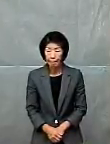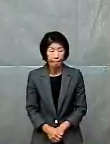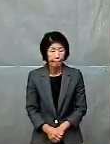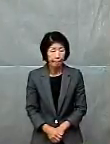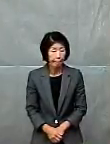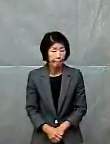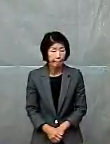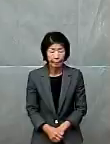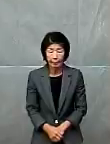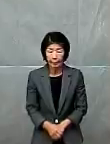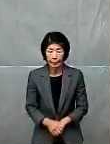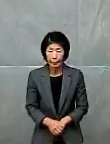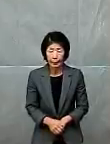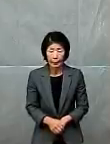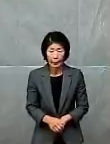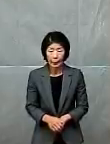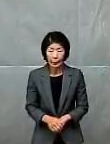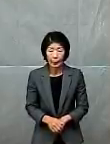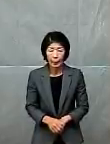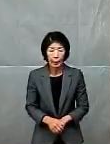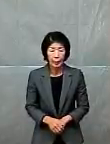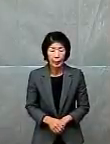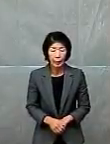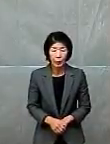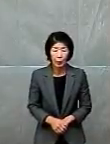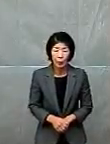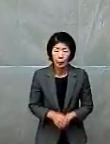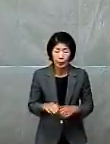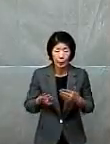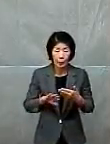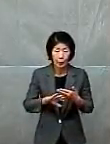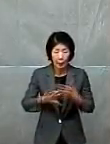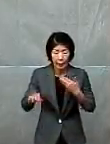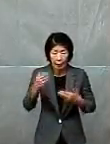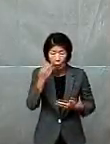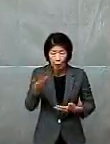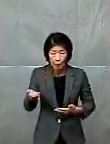はい、それ以外のご質問をお受けいたします。